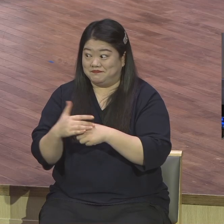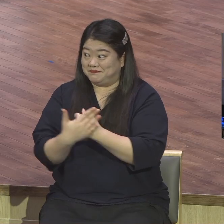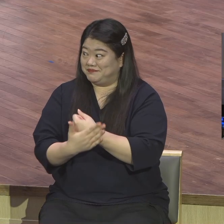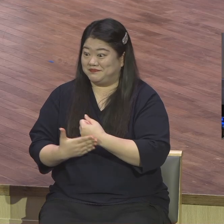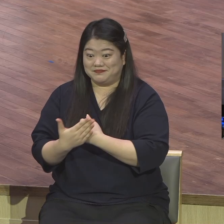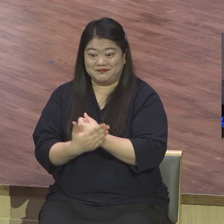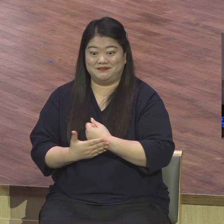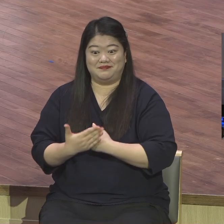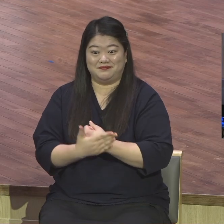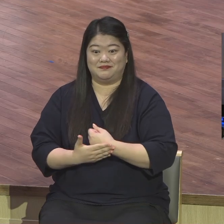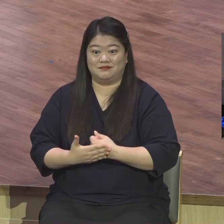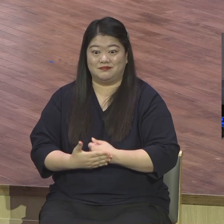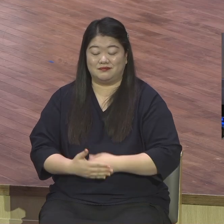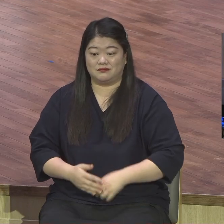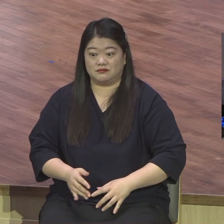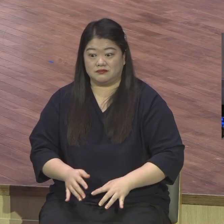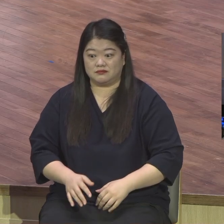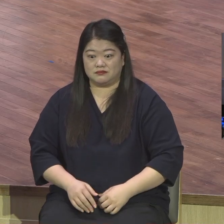말한 자기였습니다.